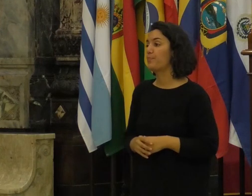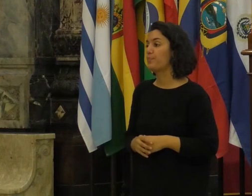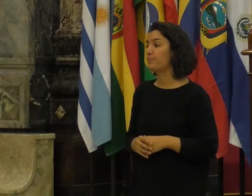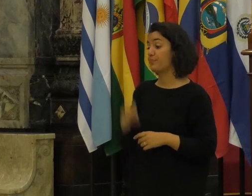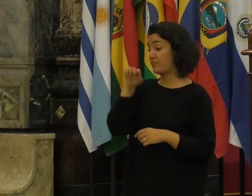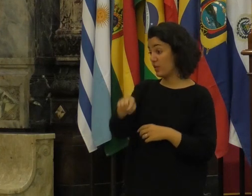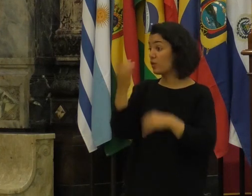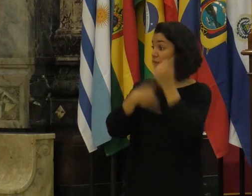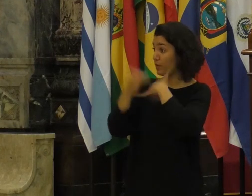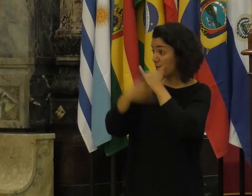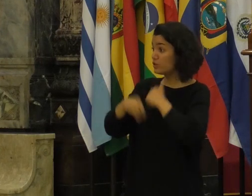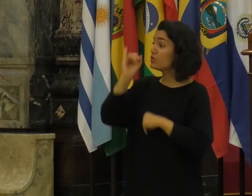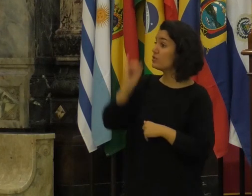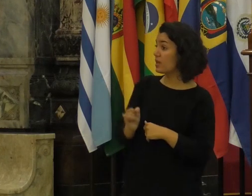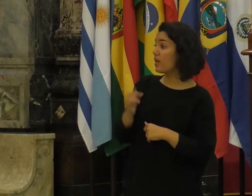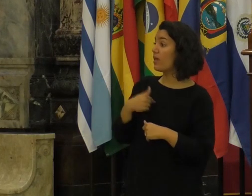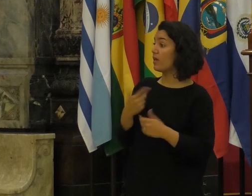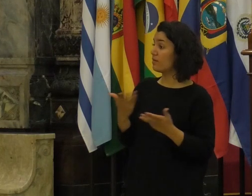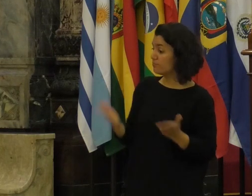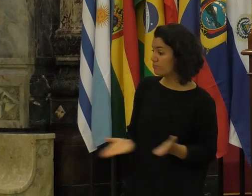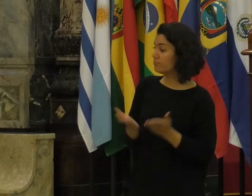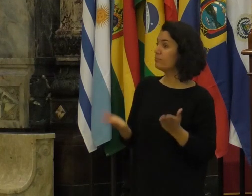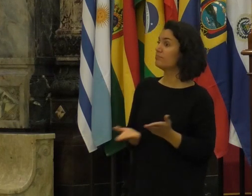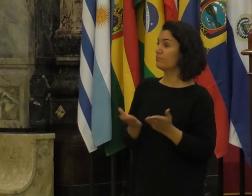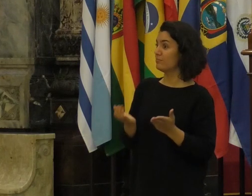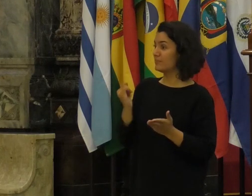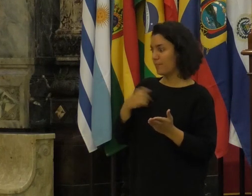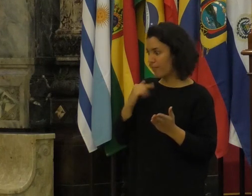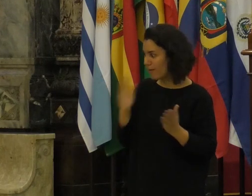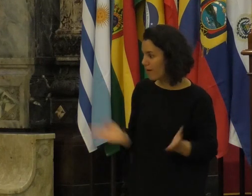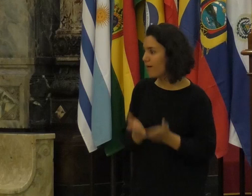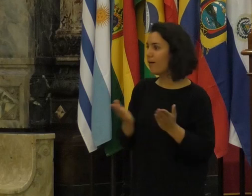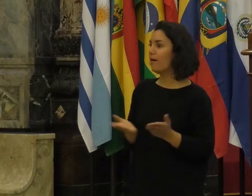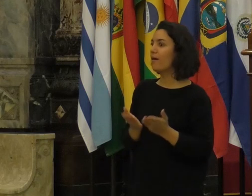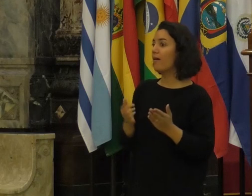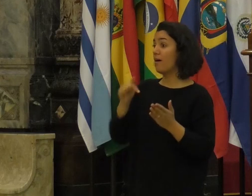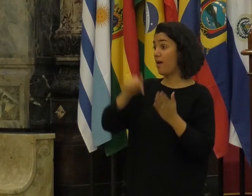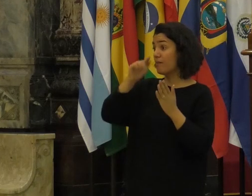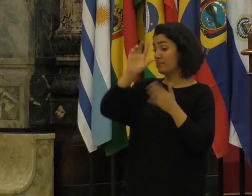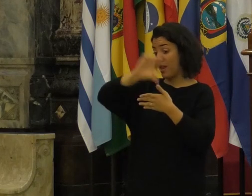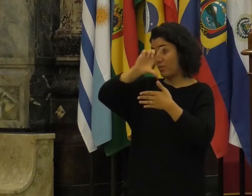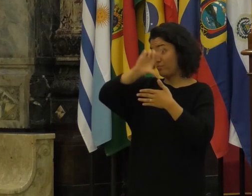Un dato, eso sí, muy alentador, muy alentador. En nuestra región